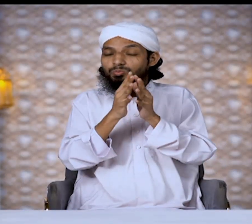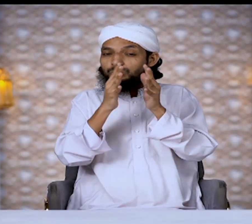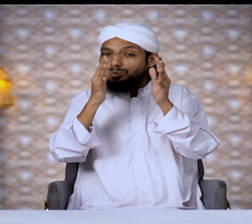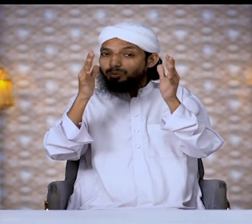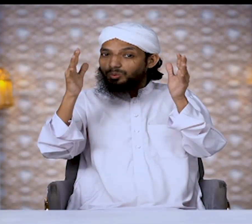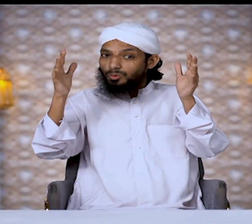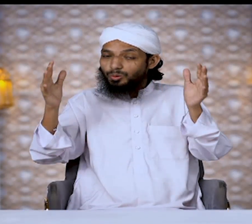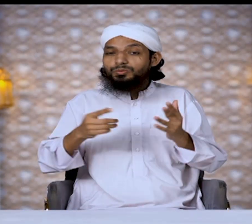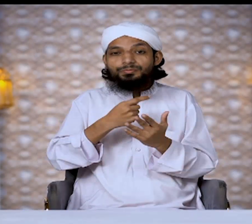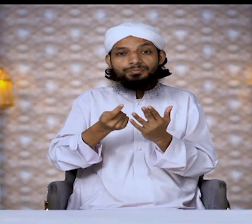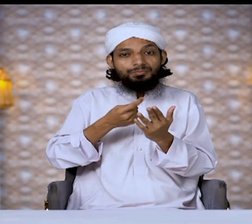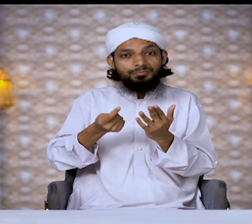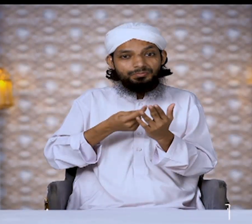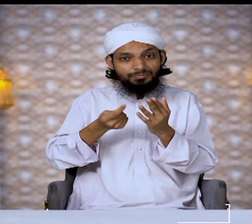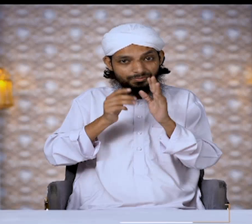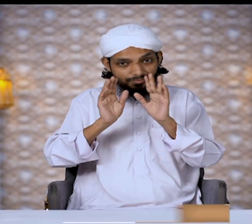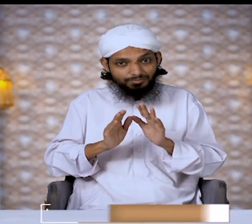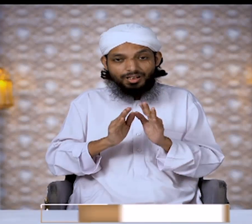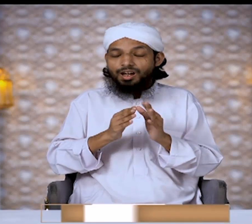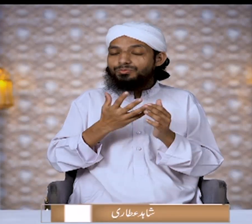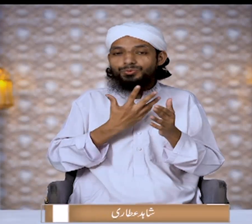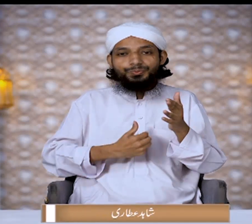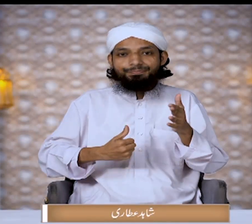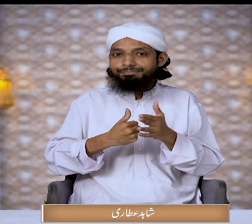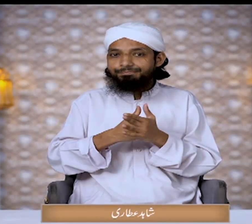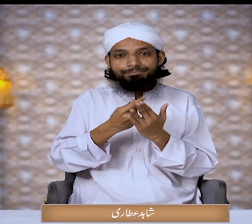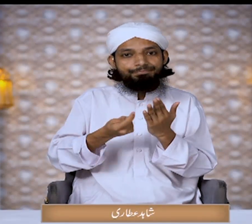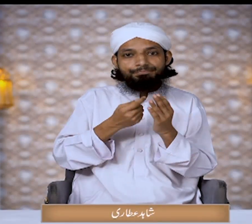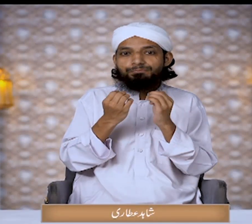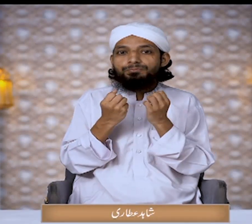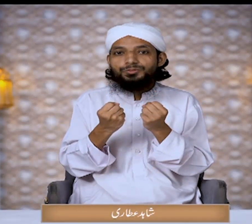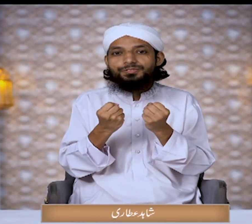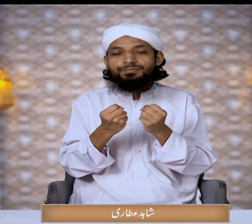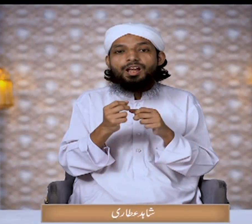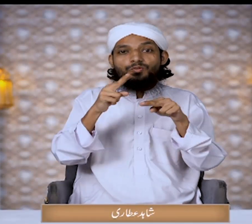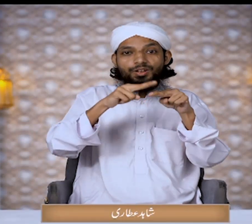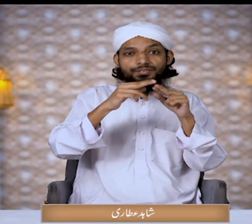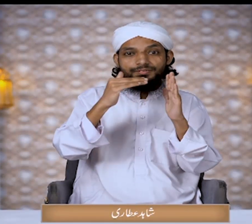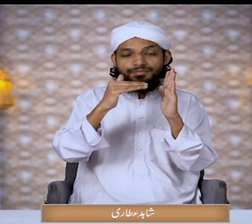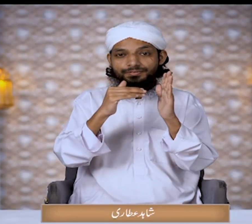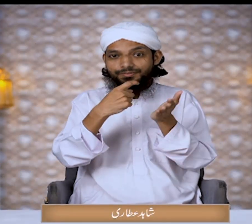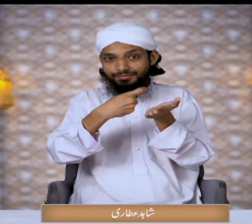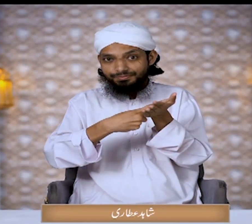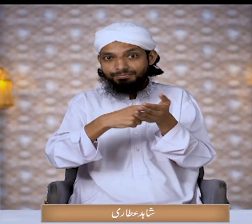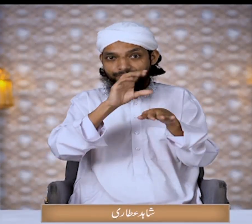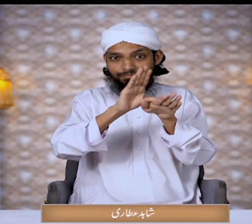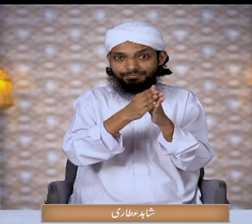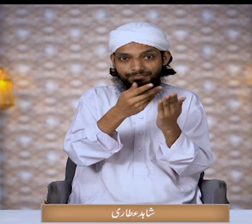لیکن افسوس سب کو نقل نہ کیا جا سکا۔ جو نقل کر لیے گئے تھے وہ فتاویٰ رضویہ میں موجود ہیں۔ ہر فتوے میں دلائل کا